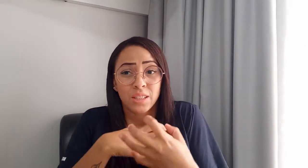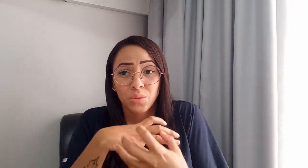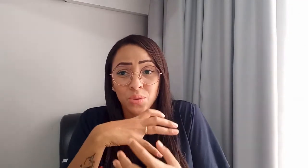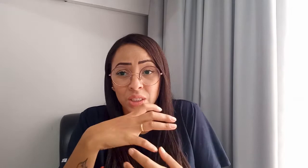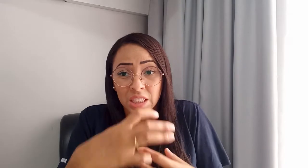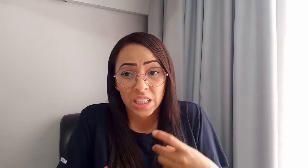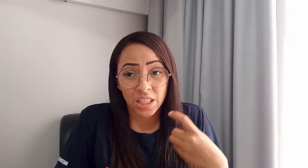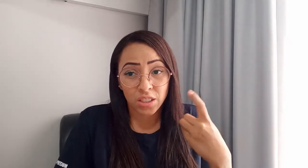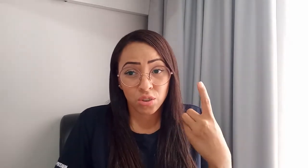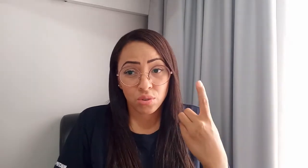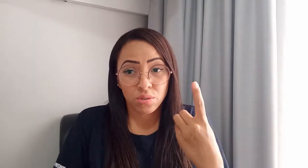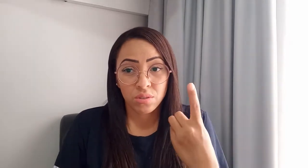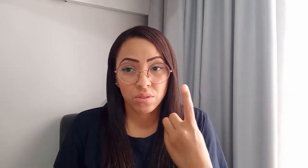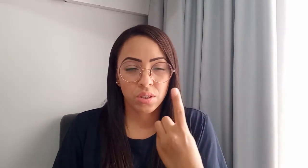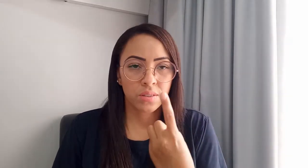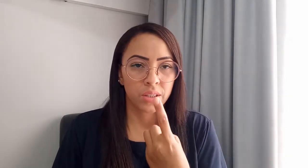angustiado e sozinho.